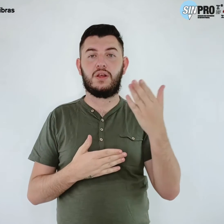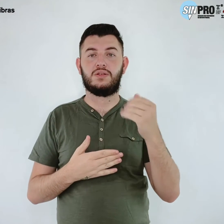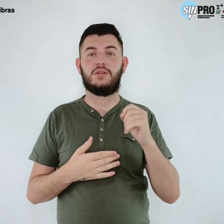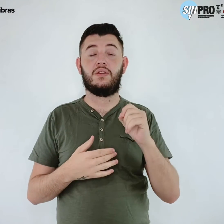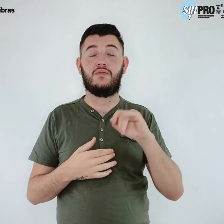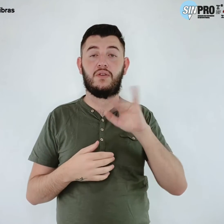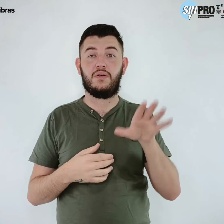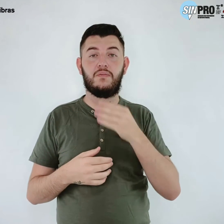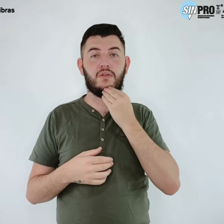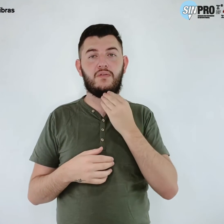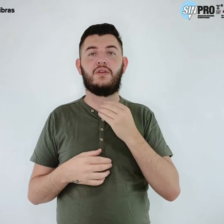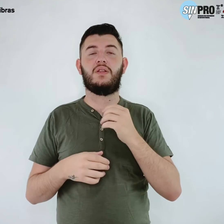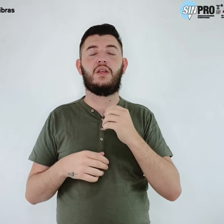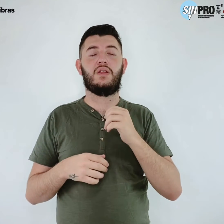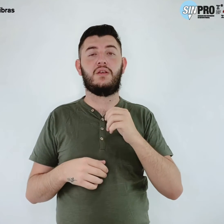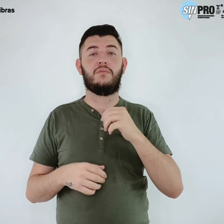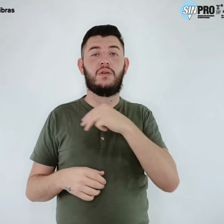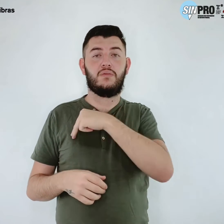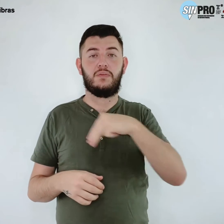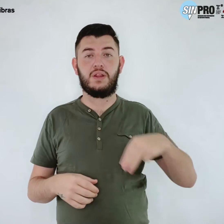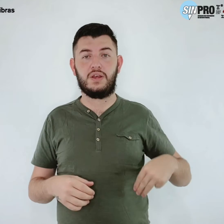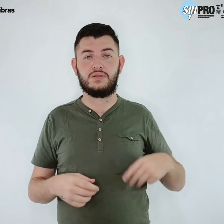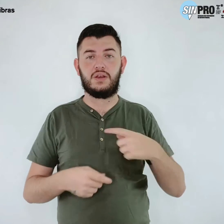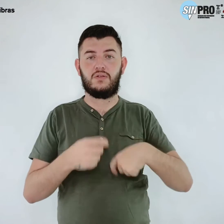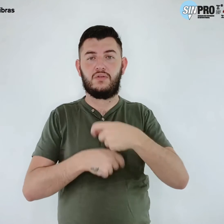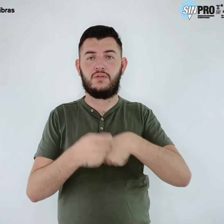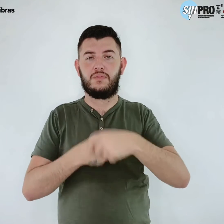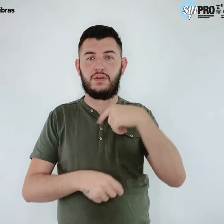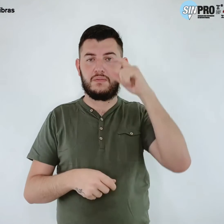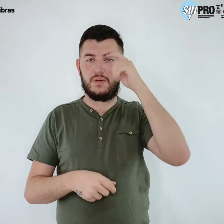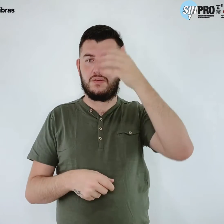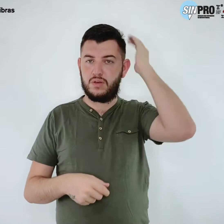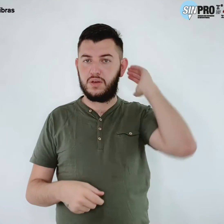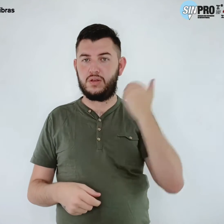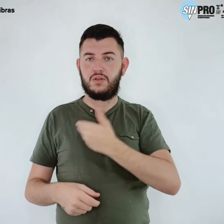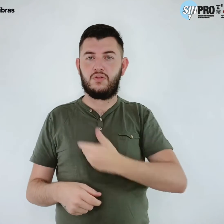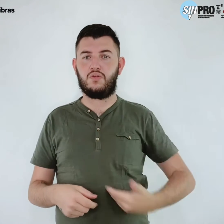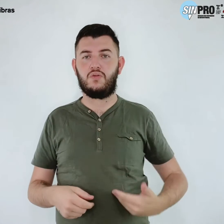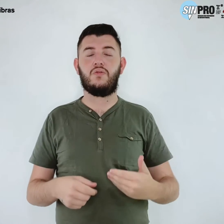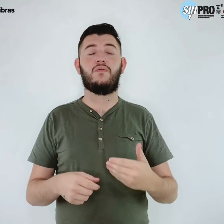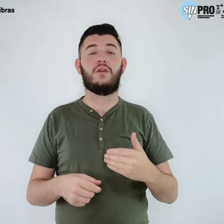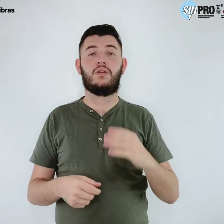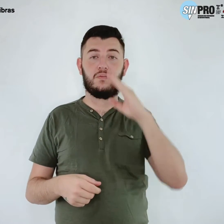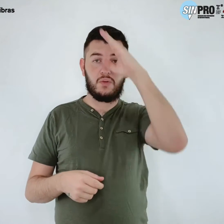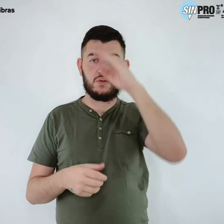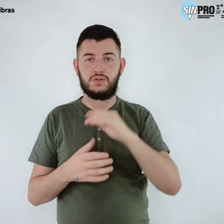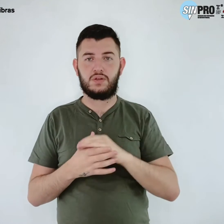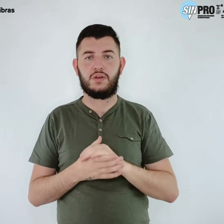foi aprofundada com o ministro da Economia, Paulo Guedes, do governo Jair Bolsonaro.